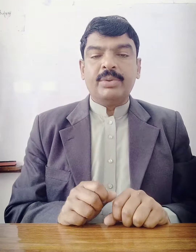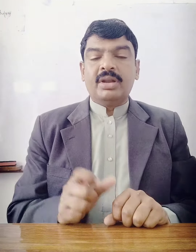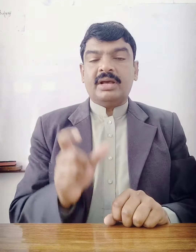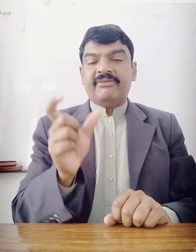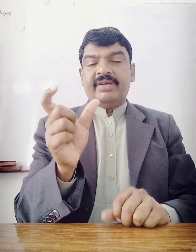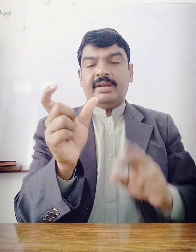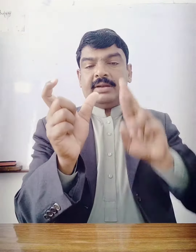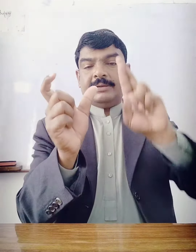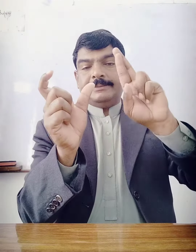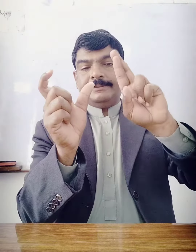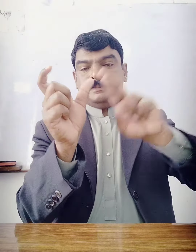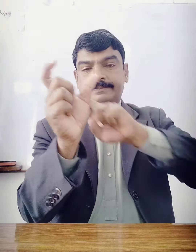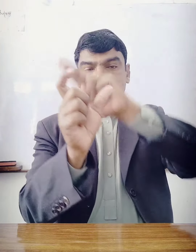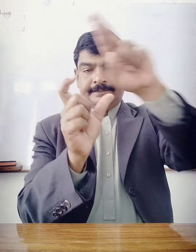रबियुल अव्वल,